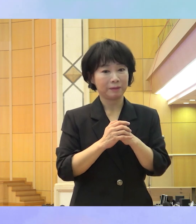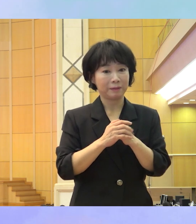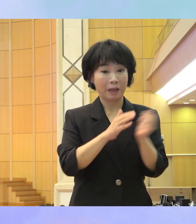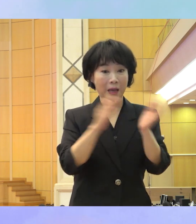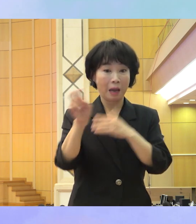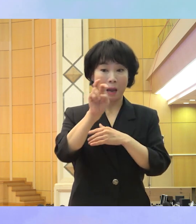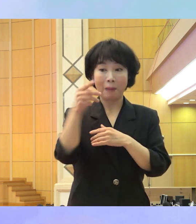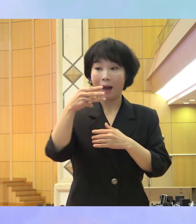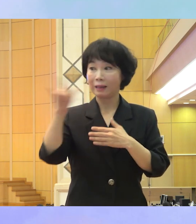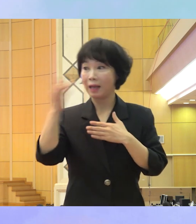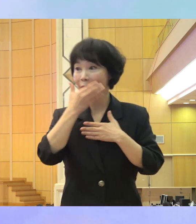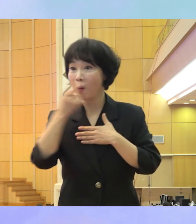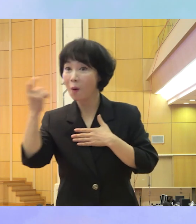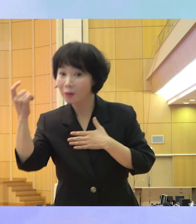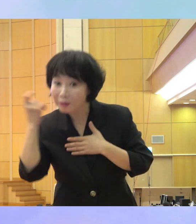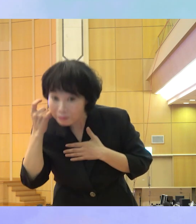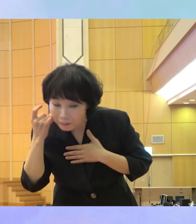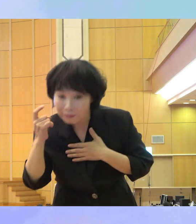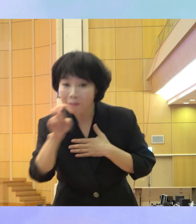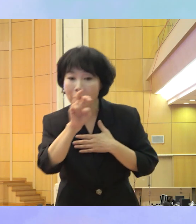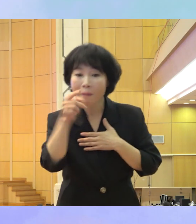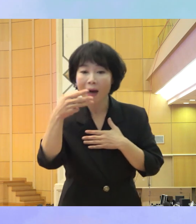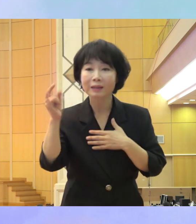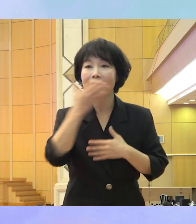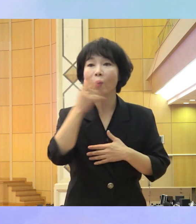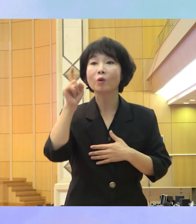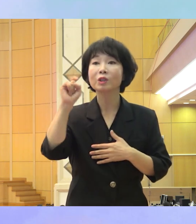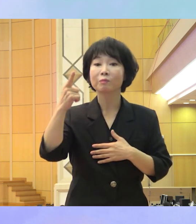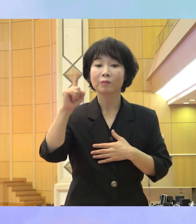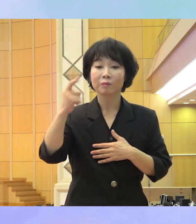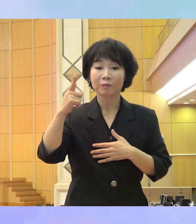마태복음 16장 21절 23절 볼까요?